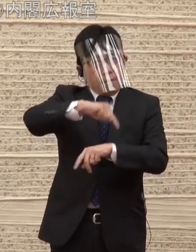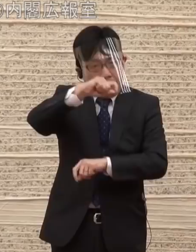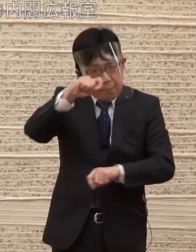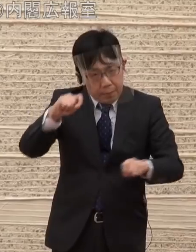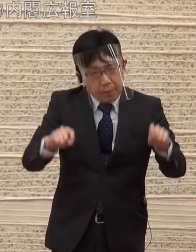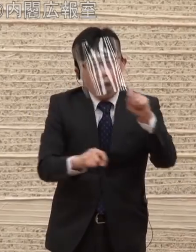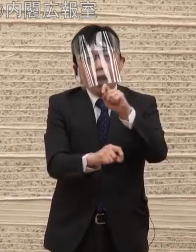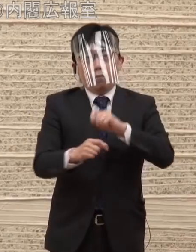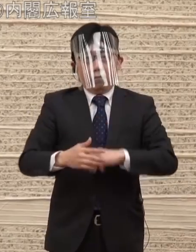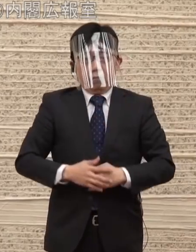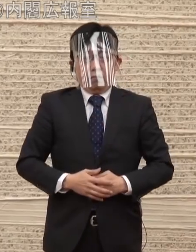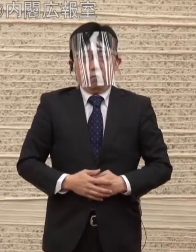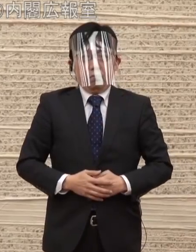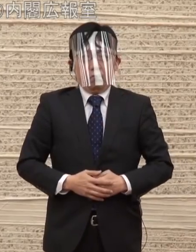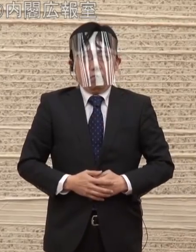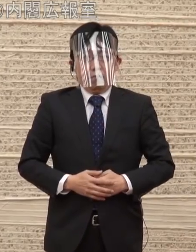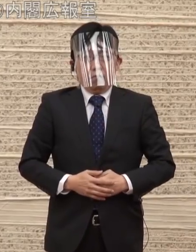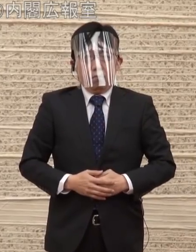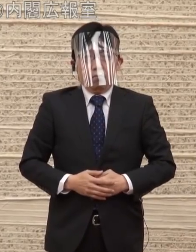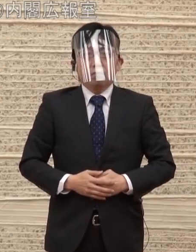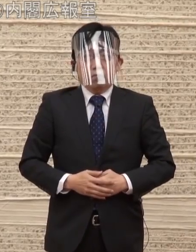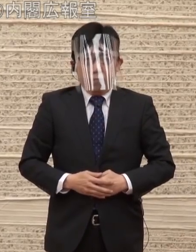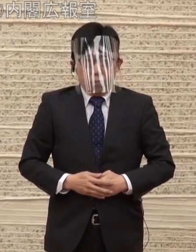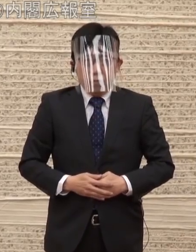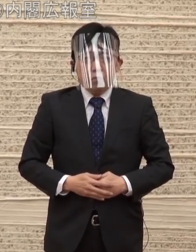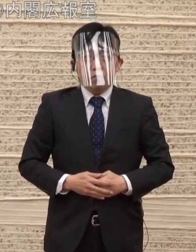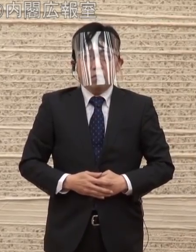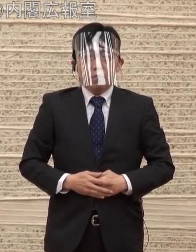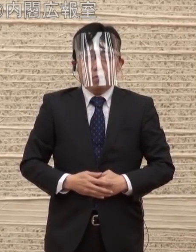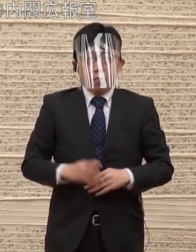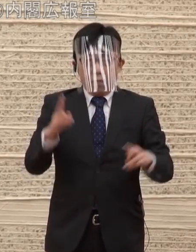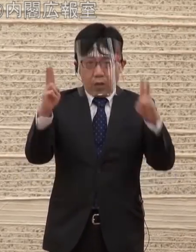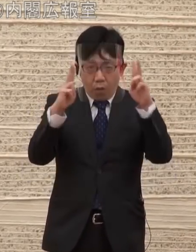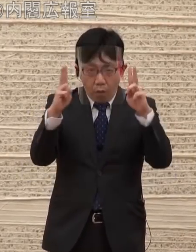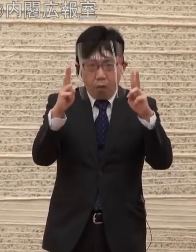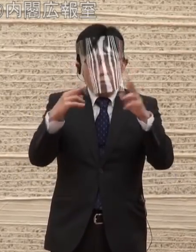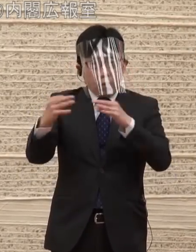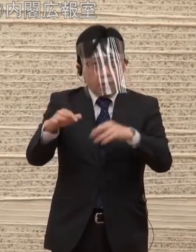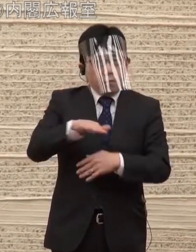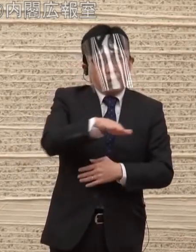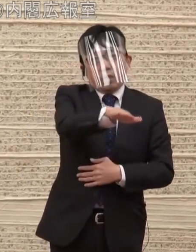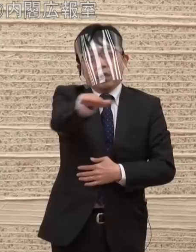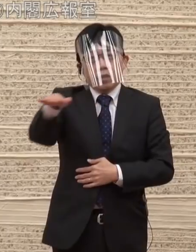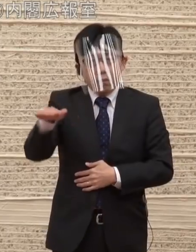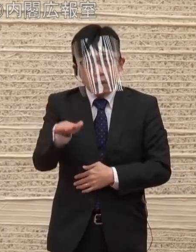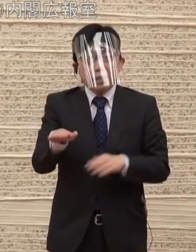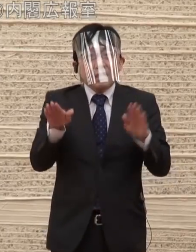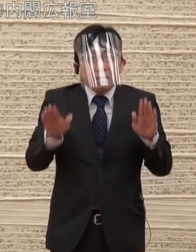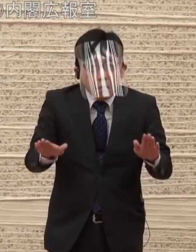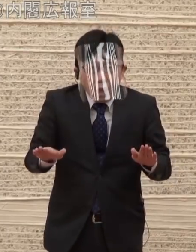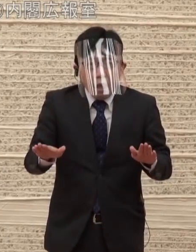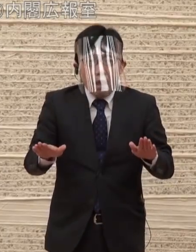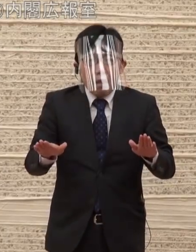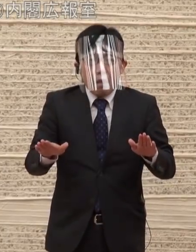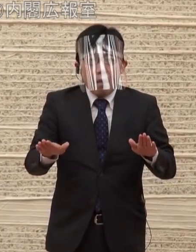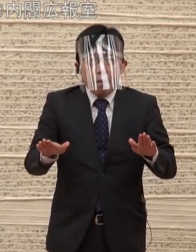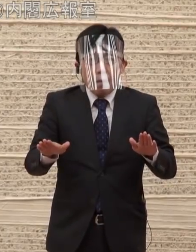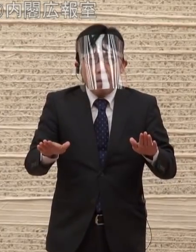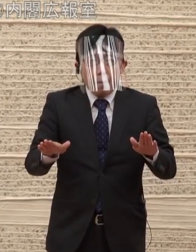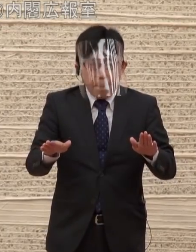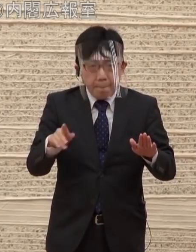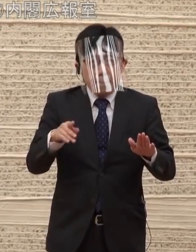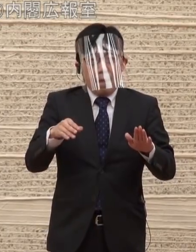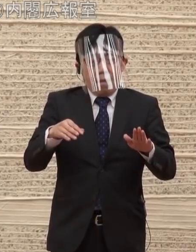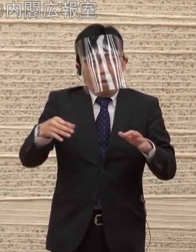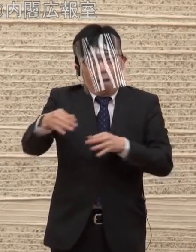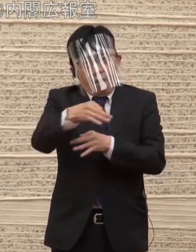なります本当に多くの事業者の皆さんがこの瞬間にも形状ギリギリの